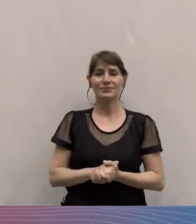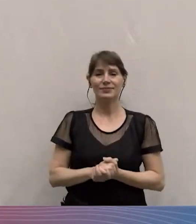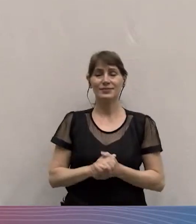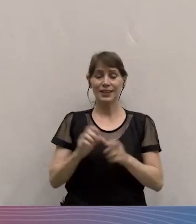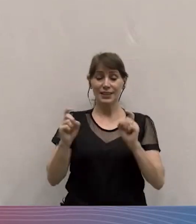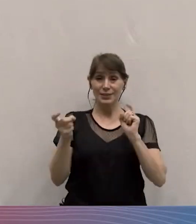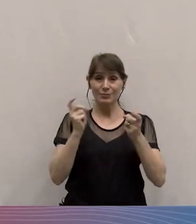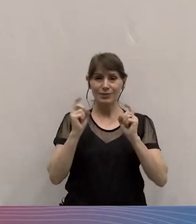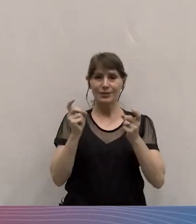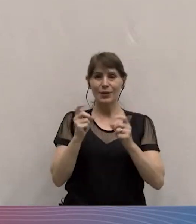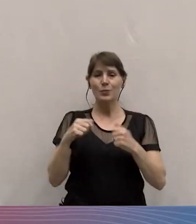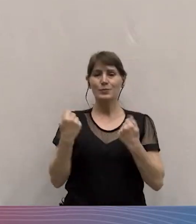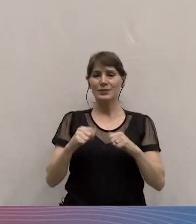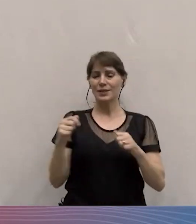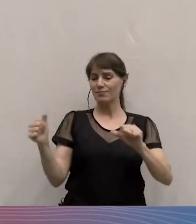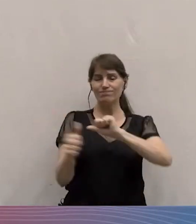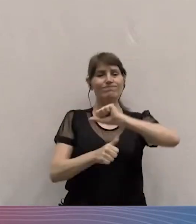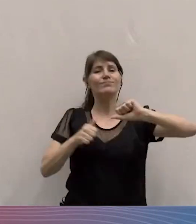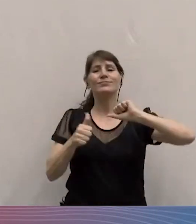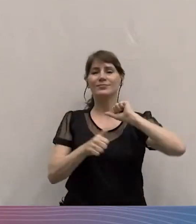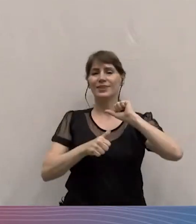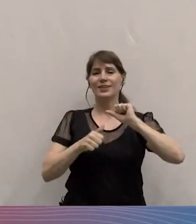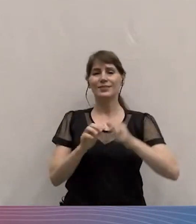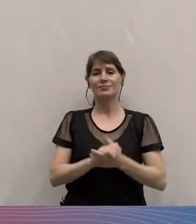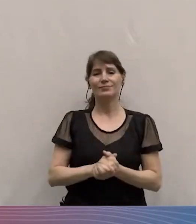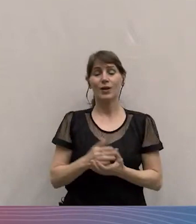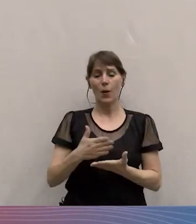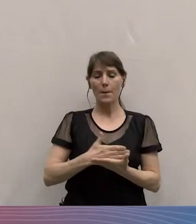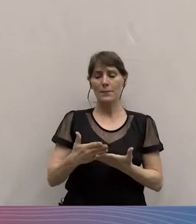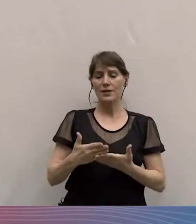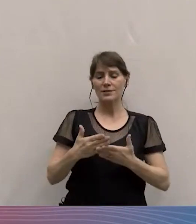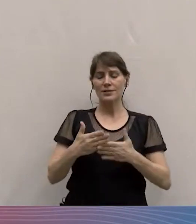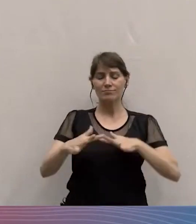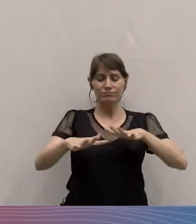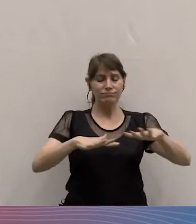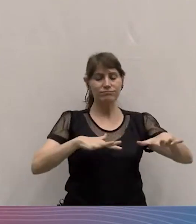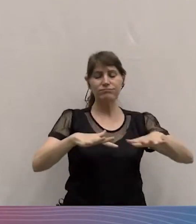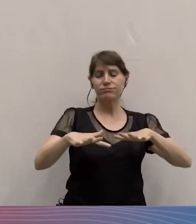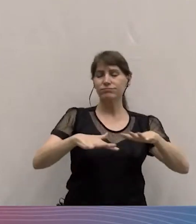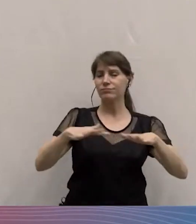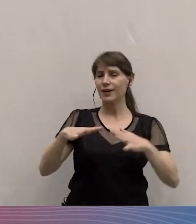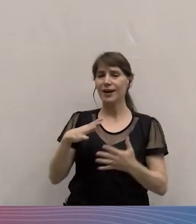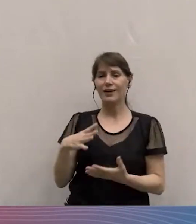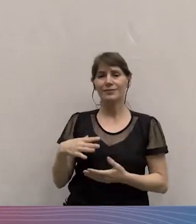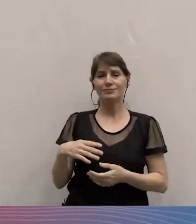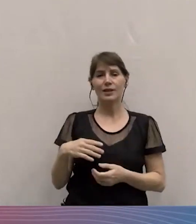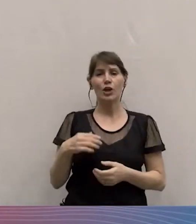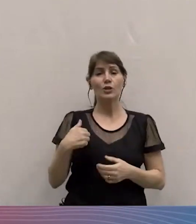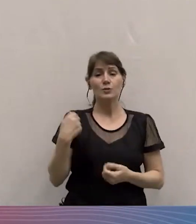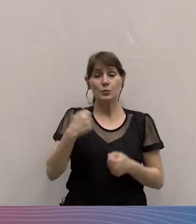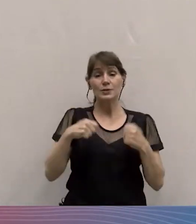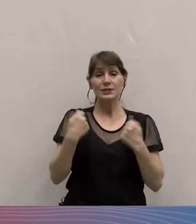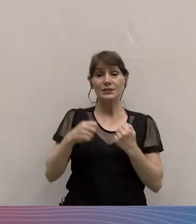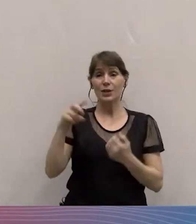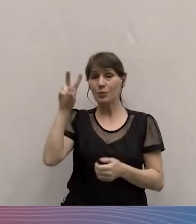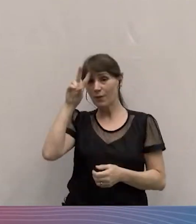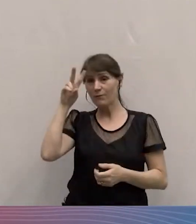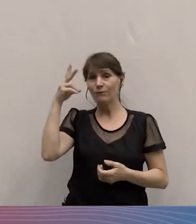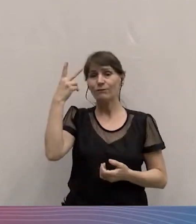explosão dentro dos cilindros. Aí tudo começa a se mover. Irmãos, vamos sair fora da